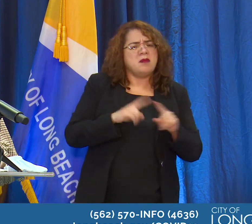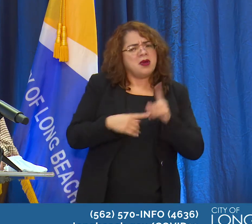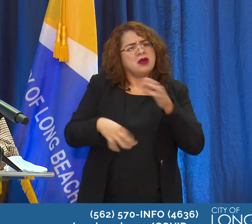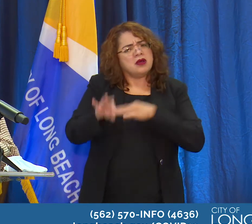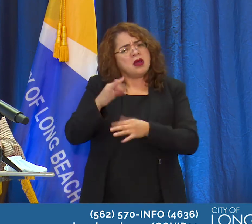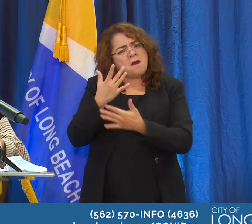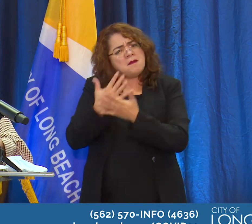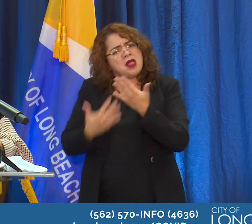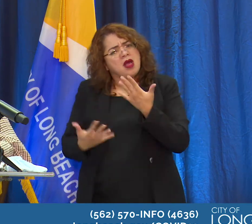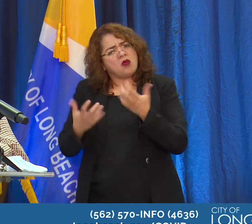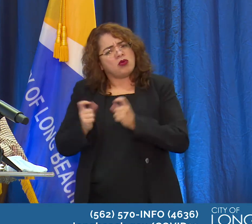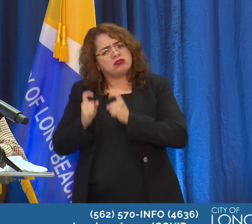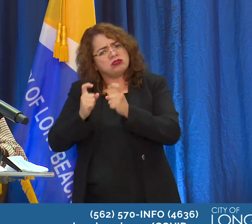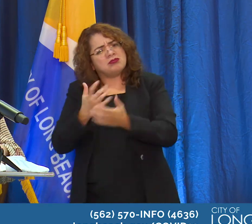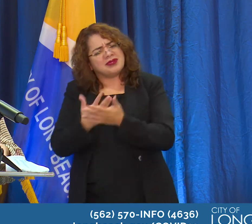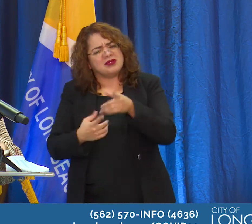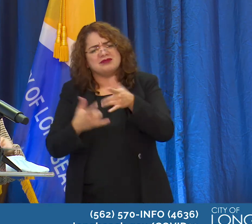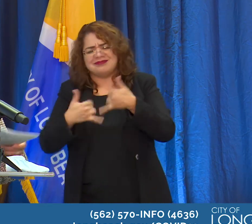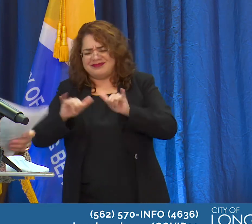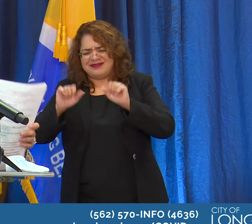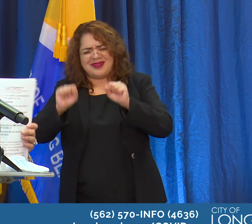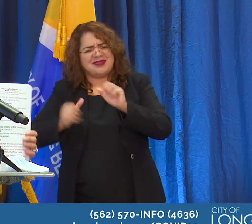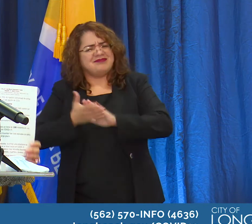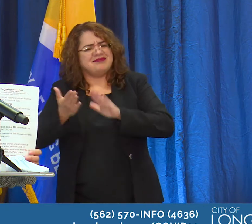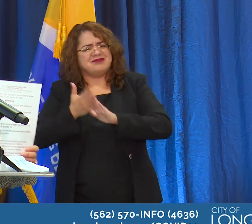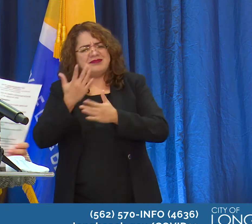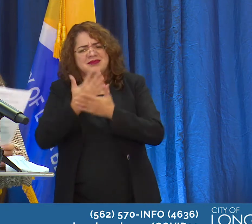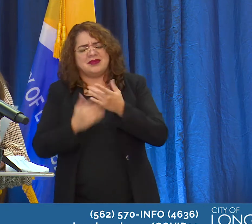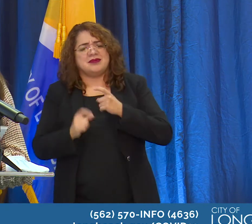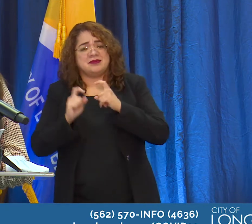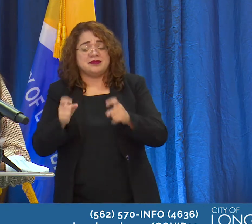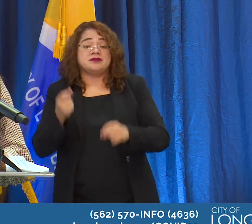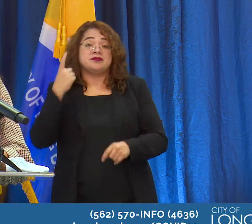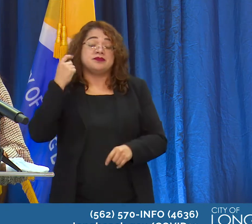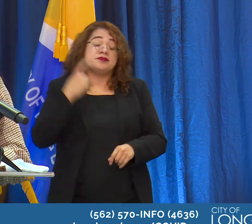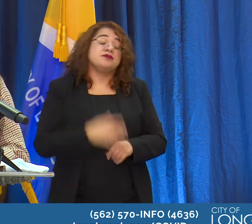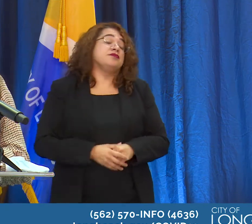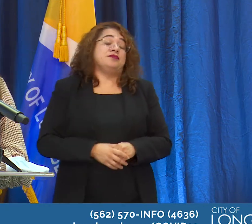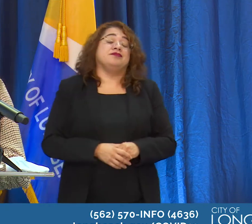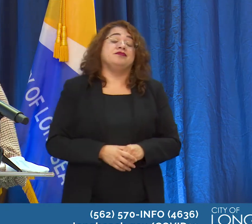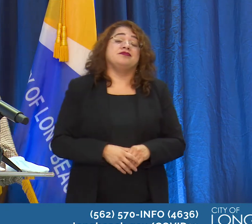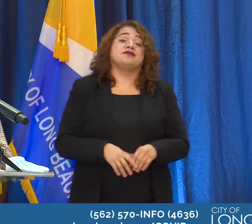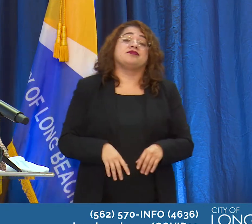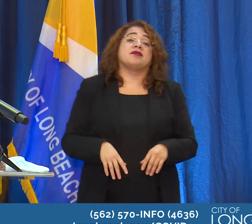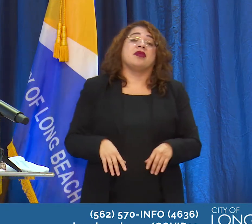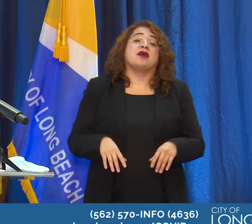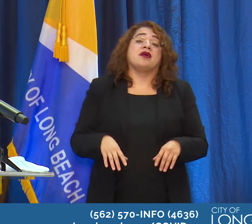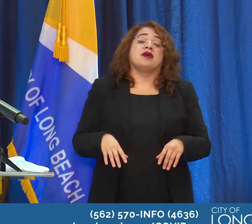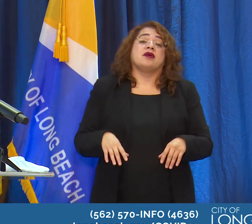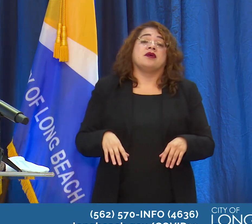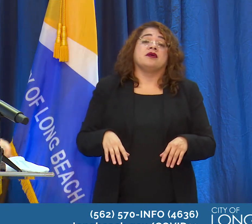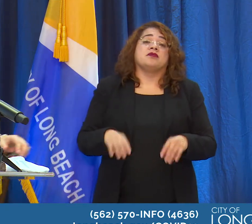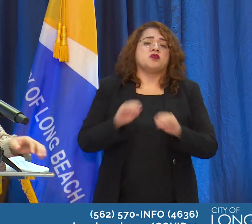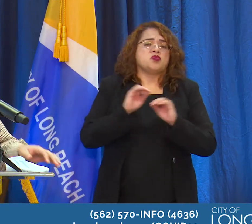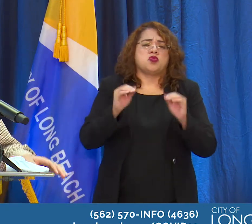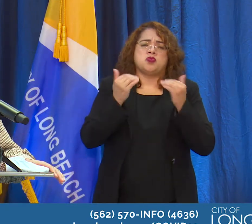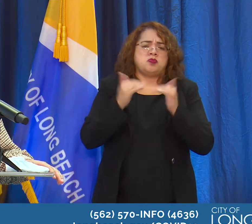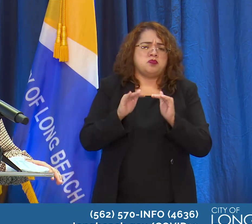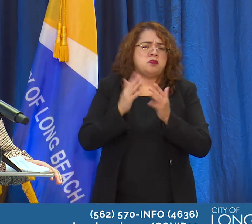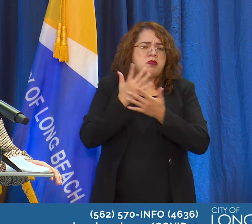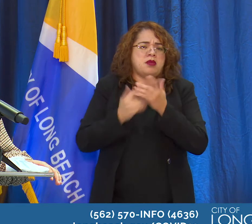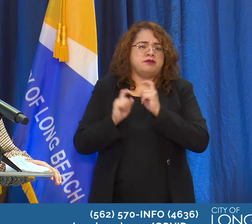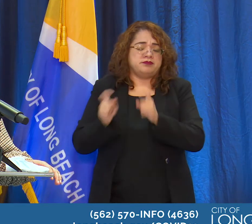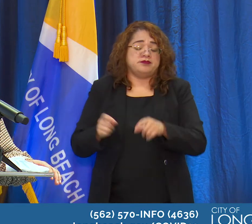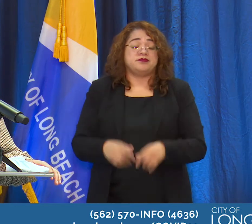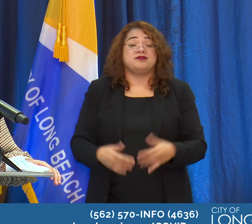Vamos a hablar un poco sobre los centros para el calor. Por último, con las temperaturas más altas que continúan ahorita,